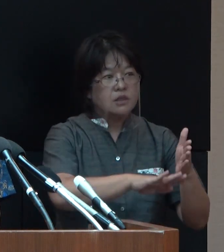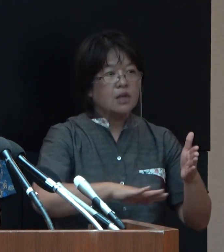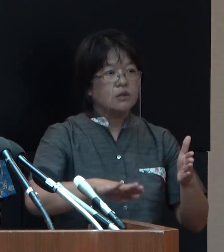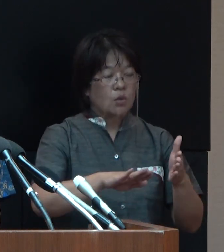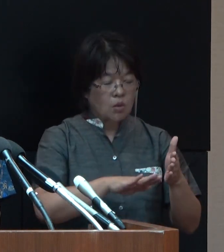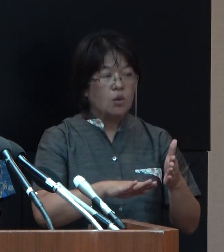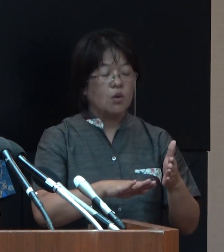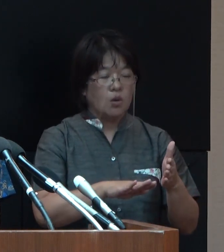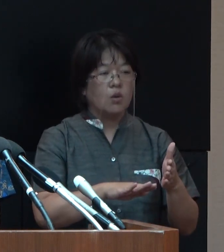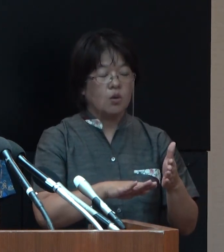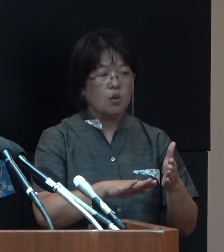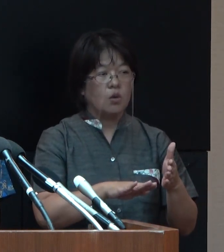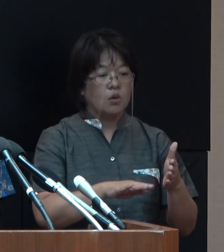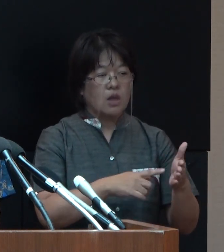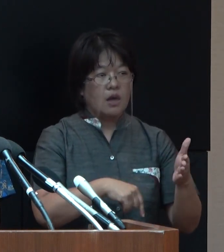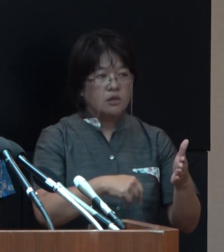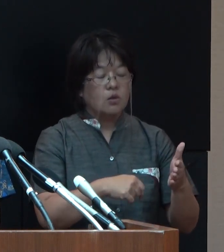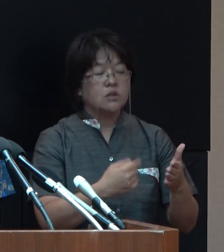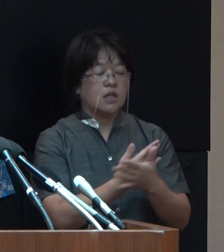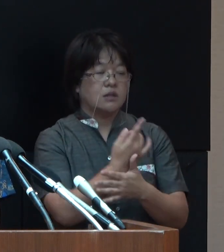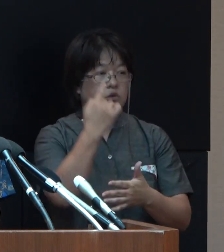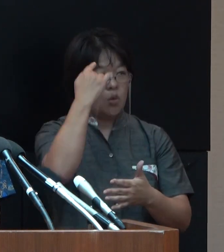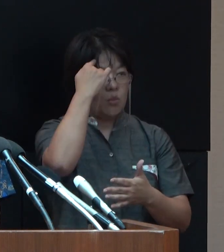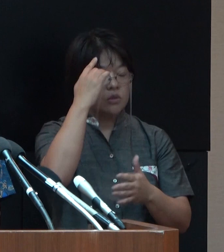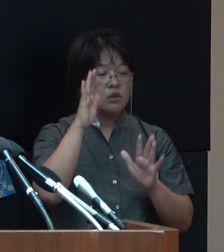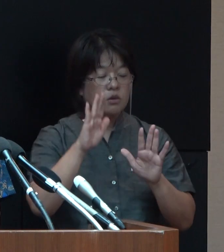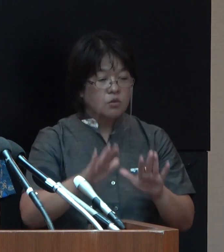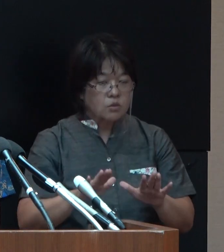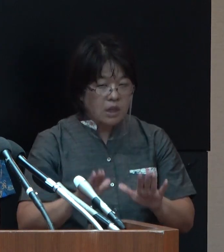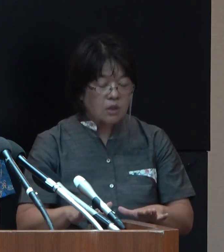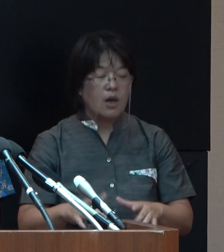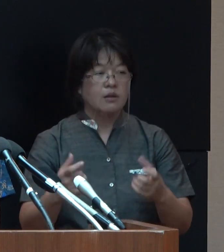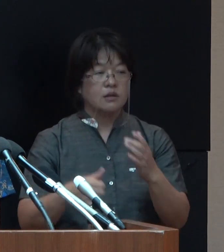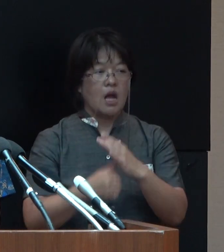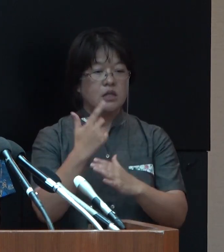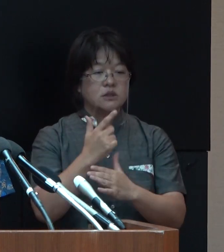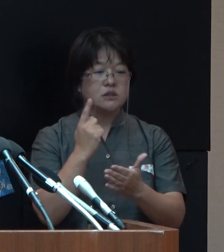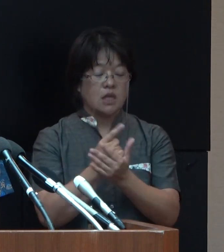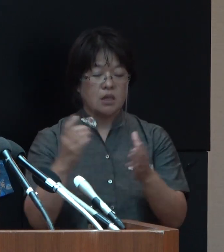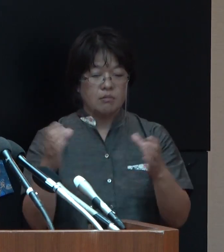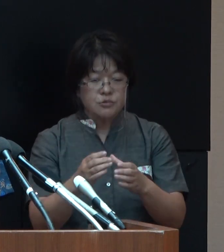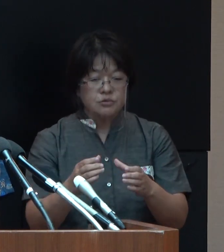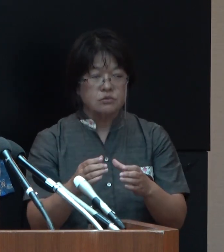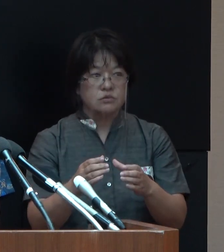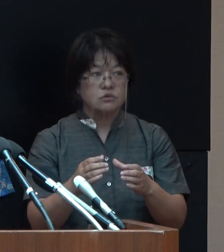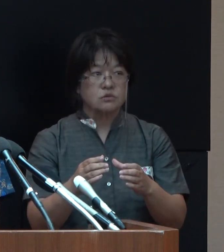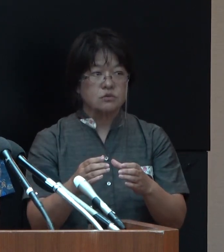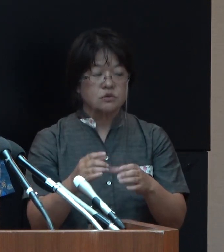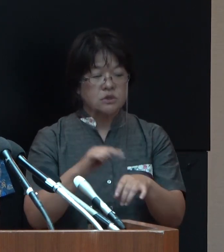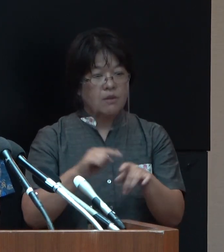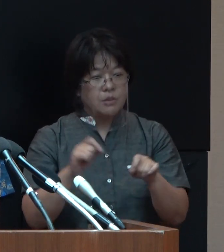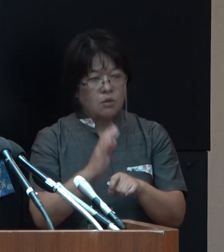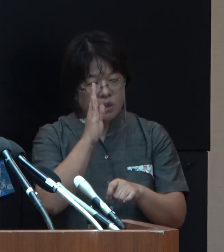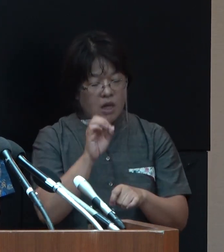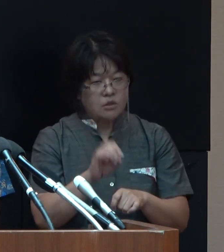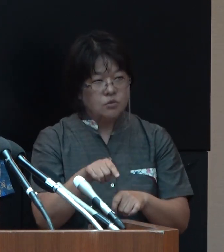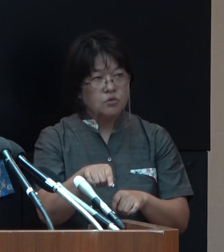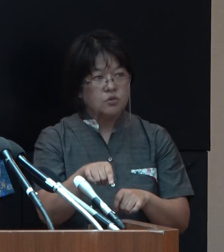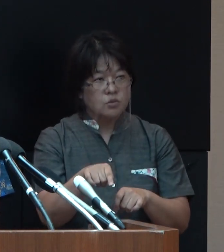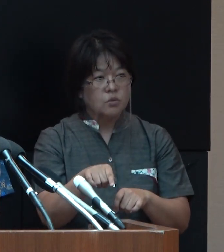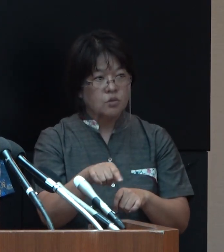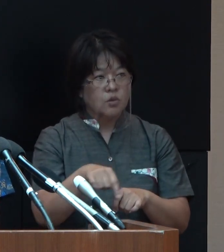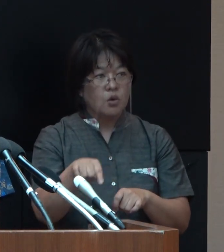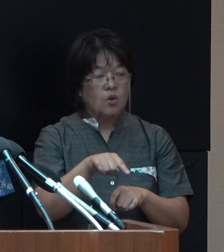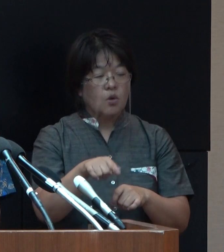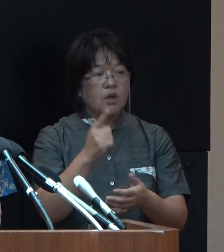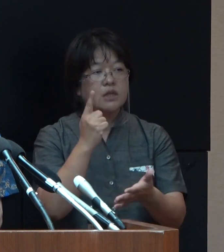したりということがあったと思うんですけど、今回その那覇市内に限るということは、現段階ではそれで、新型